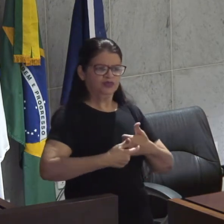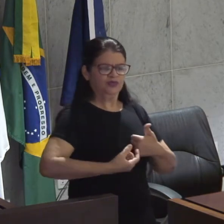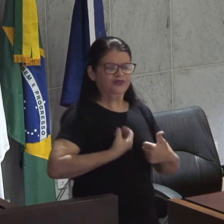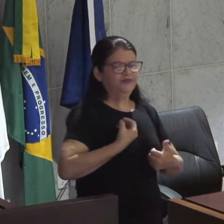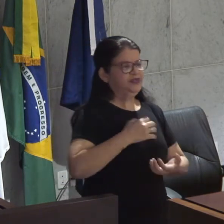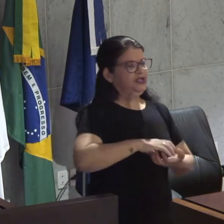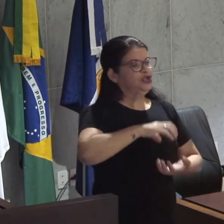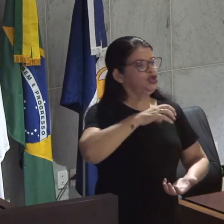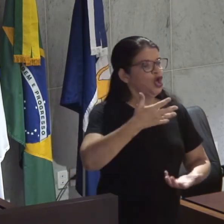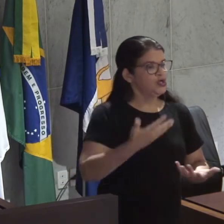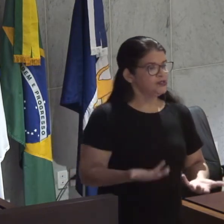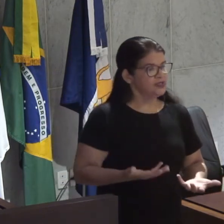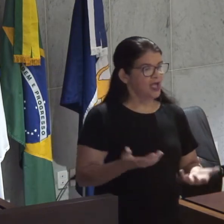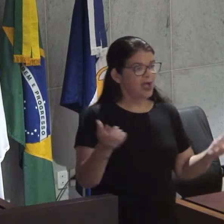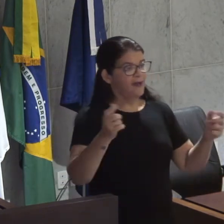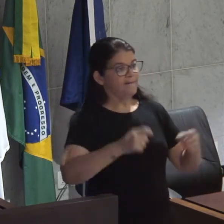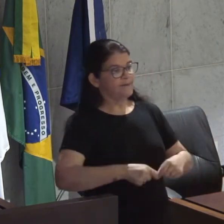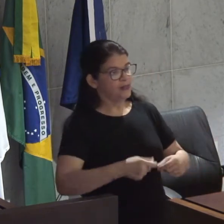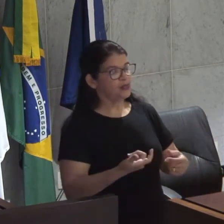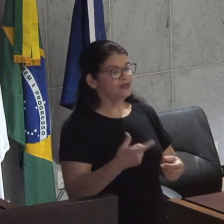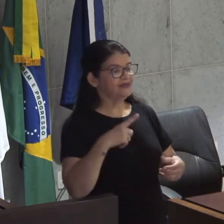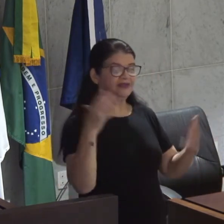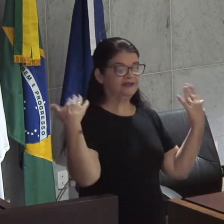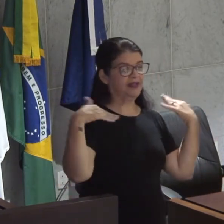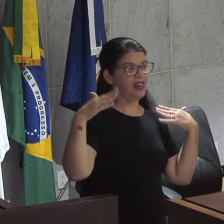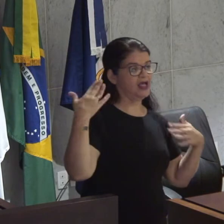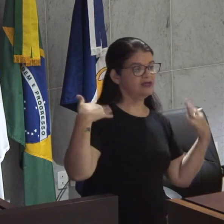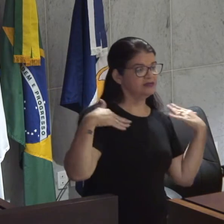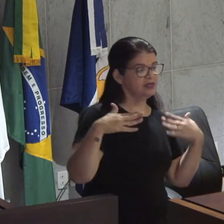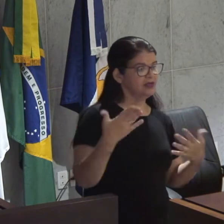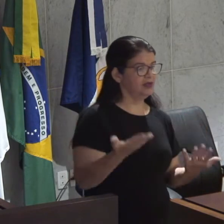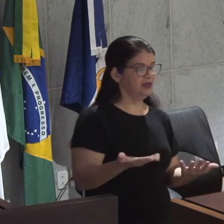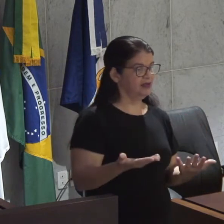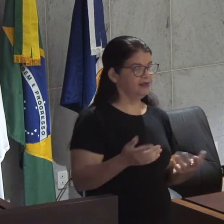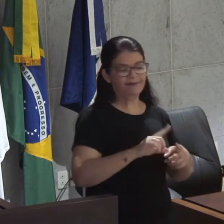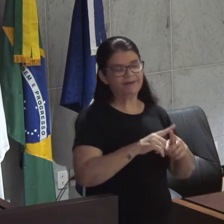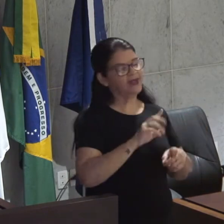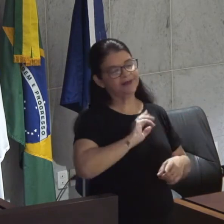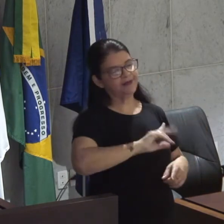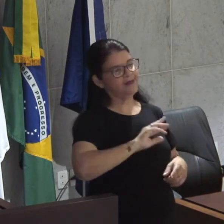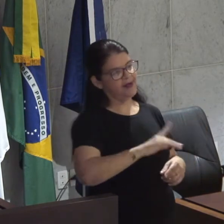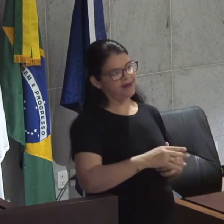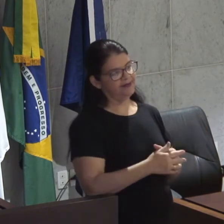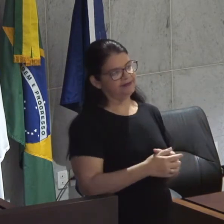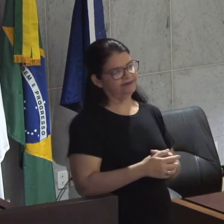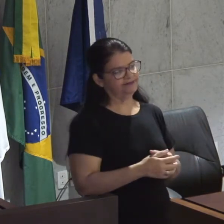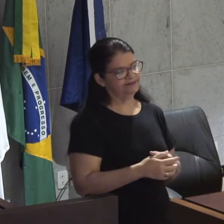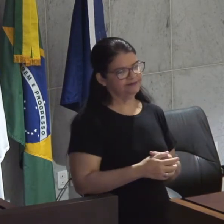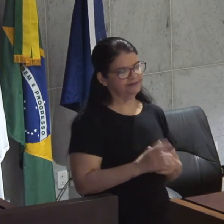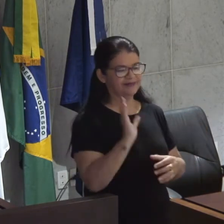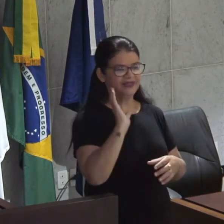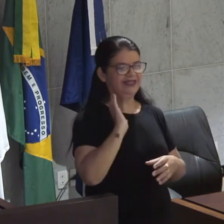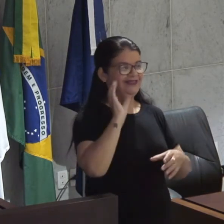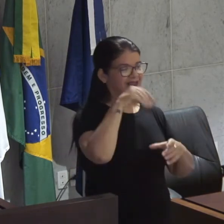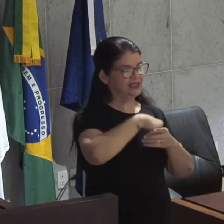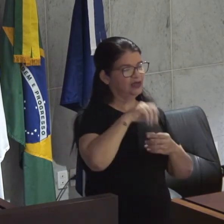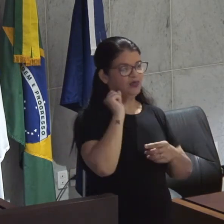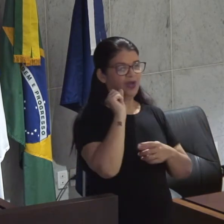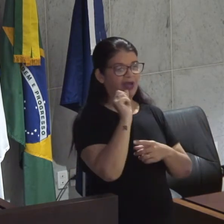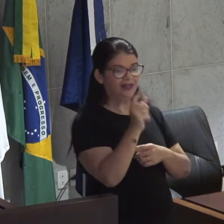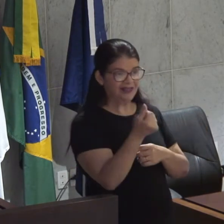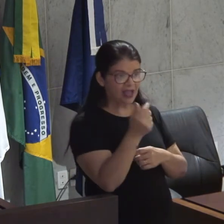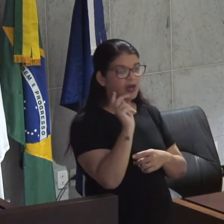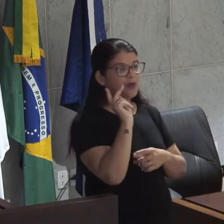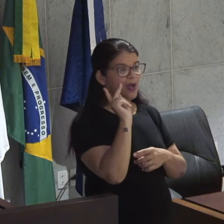idosa, poder ter lazer. Mas não é. Dentro da aposentadoria é para comprar